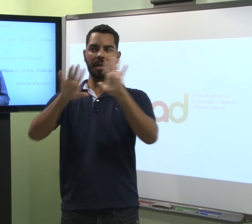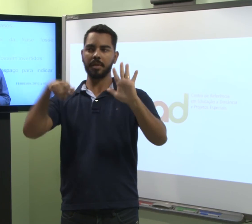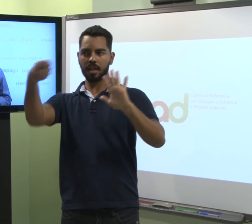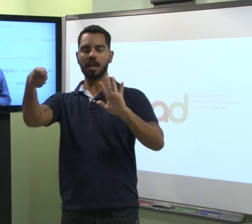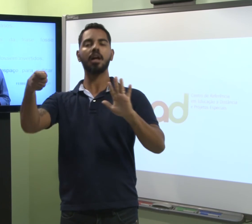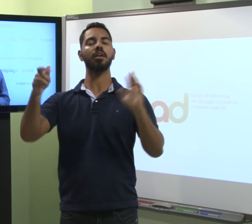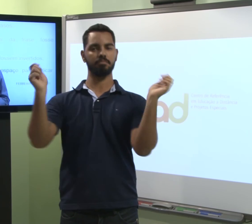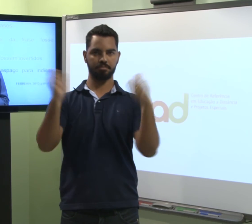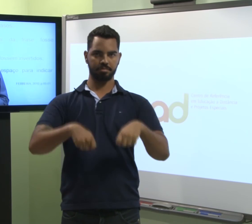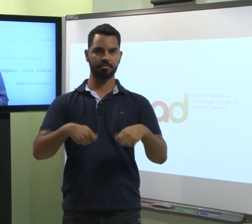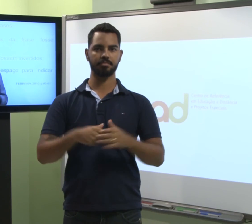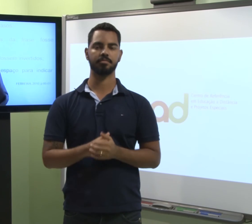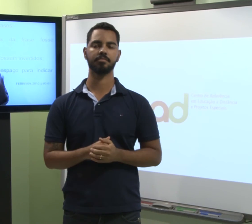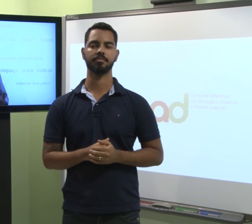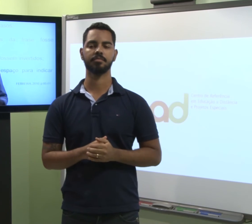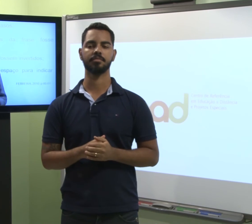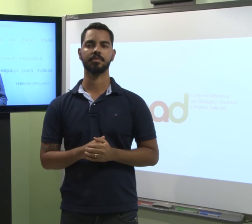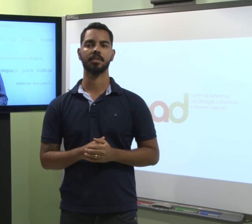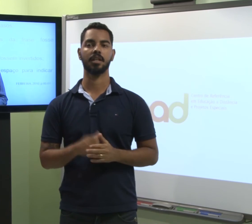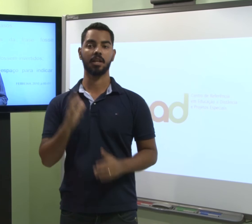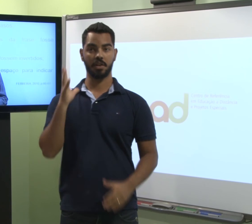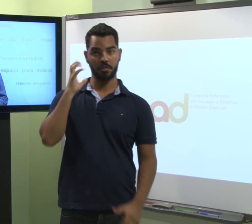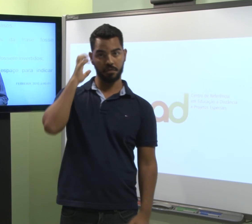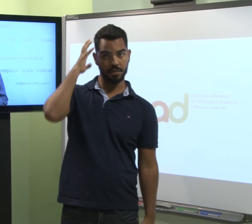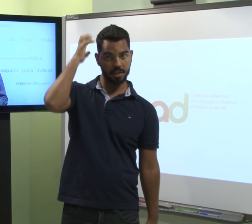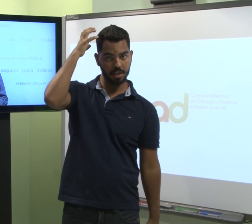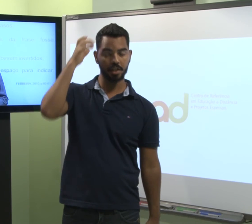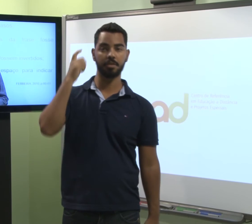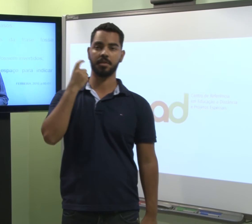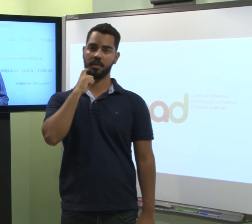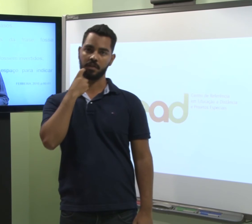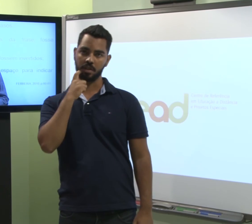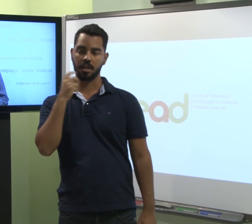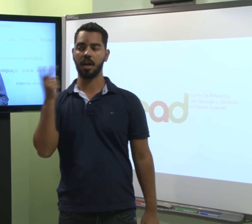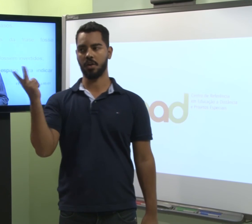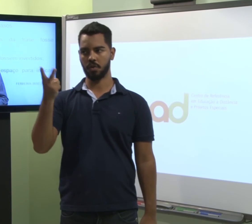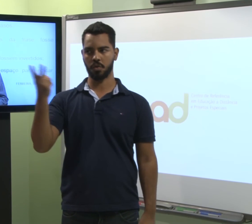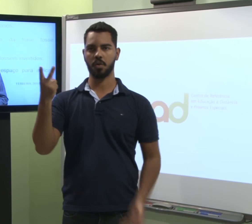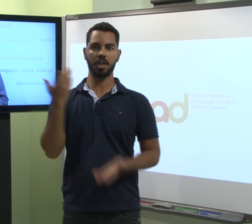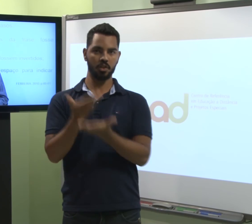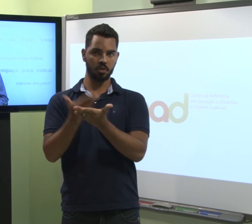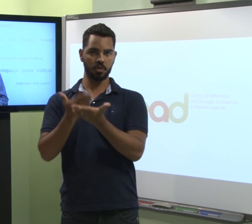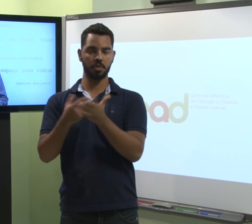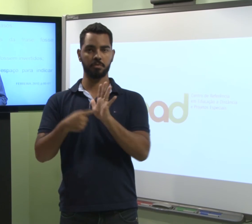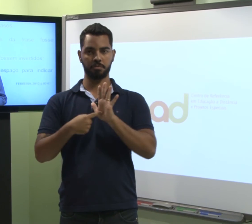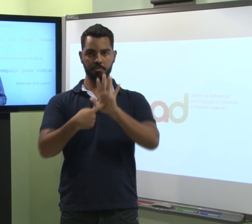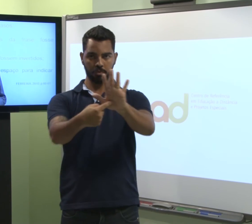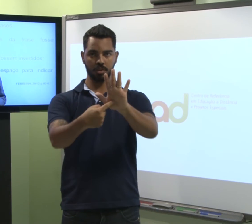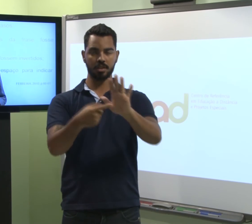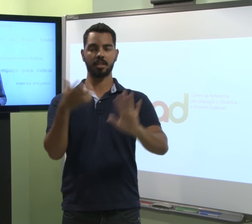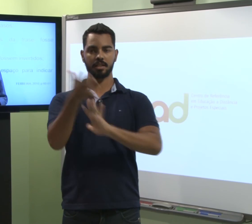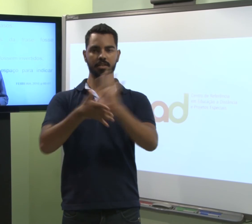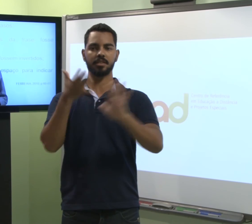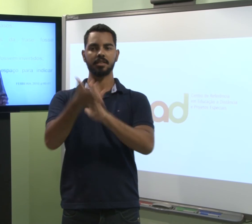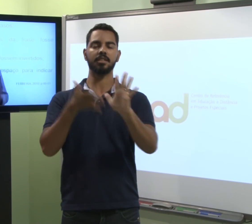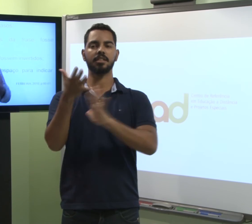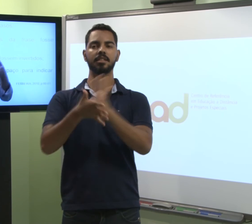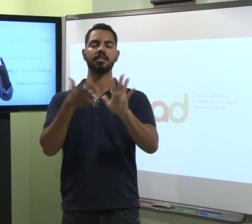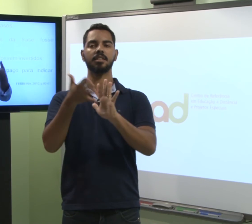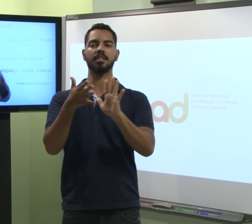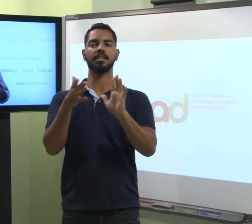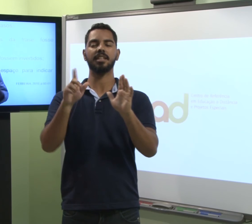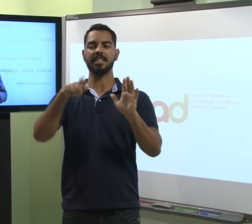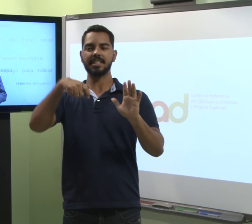Felipe Ferreira Brito, elas demonstram que nas línguas de sinais há diferentes possibilidades para a ordenação dos